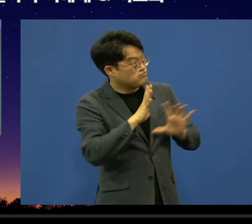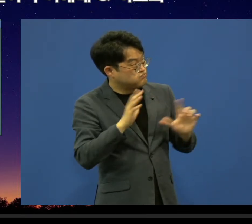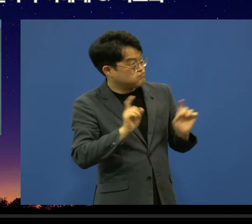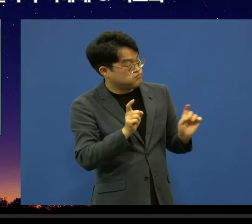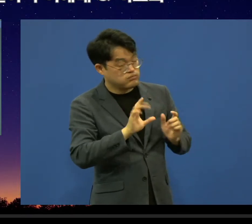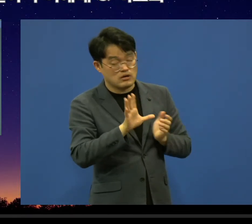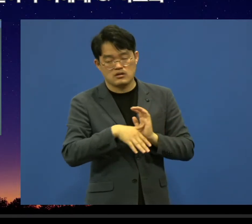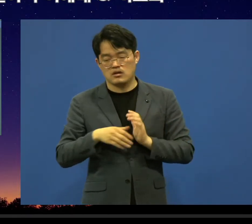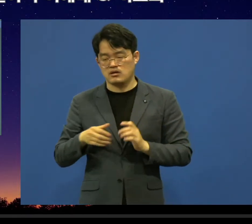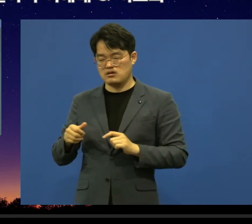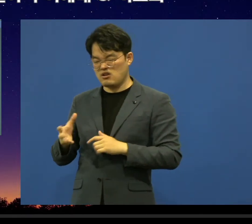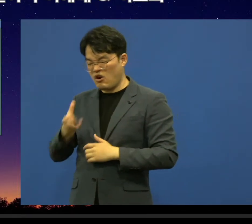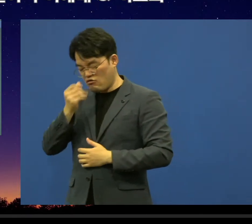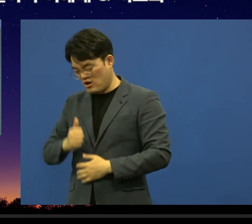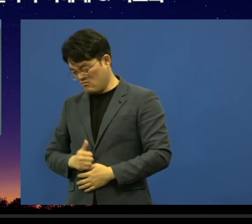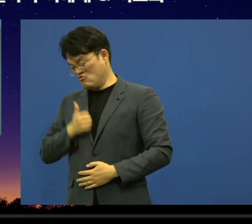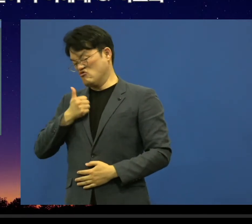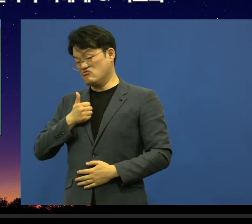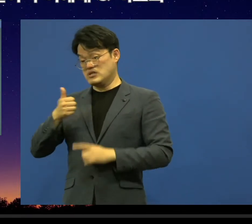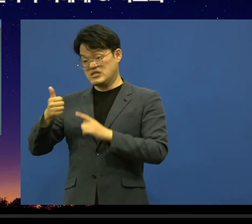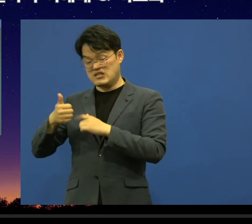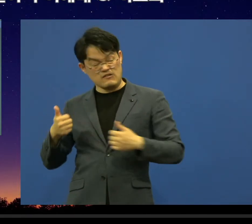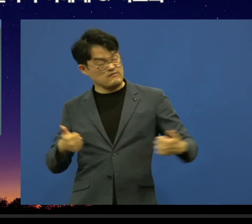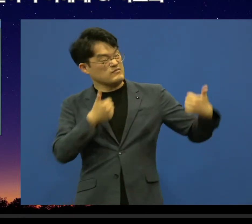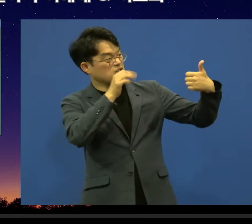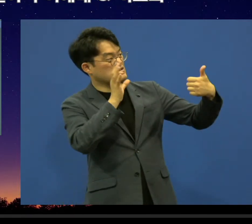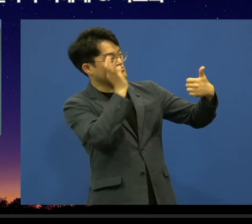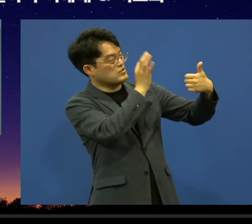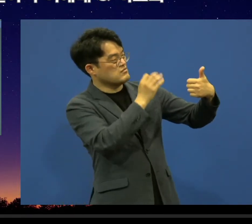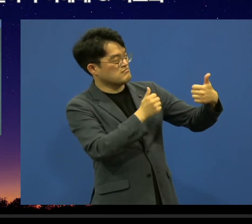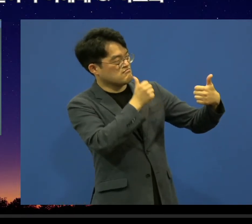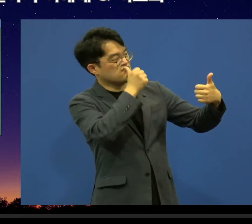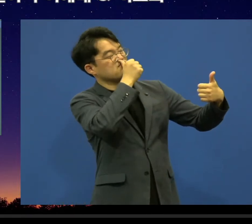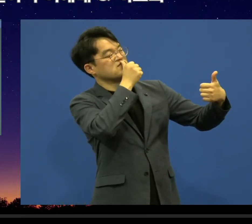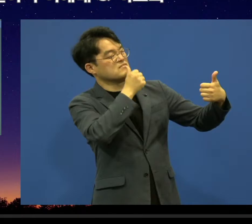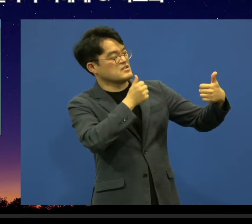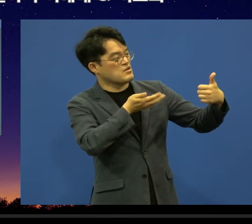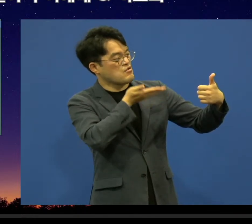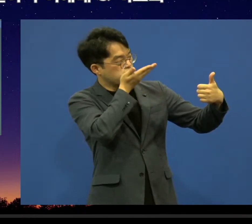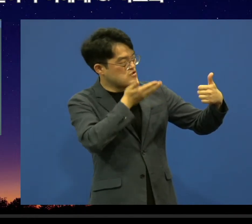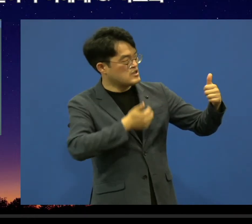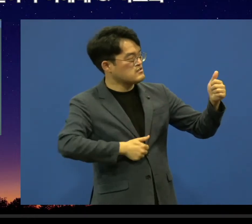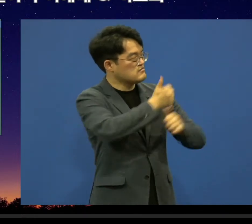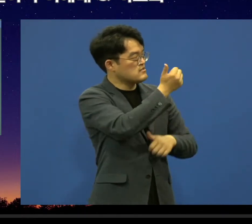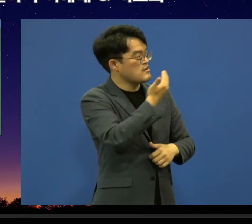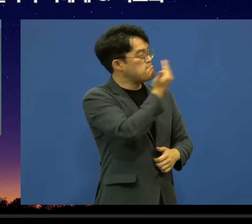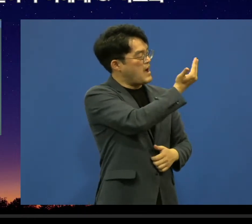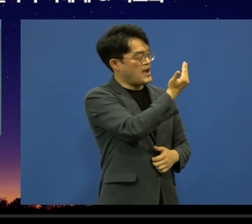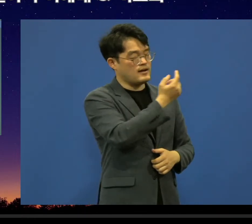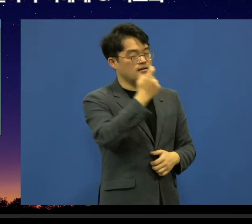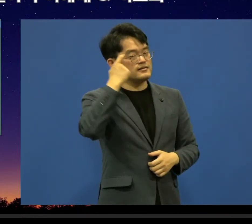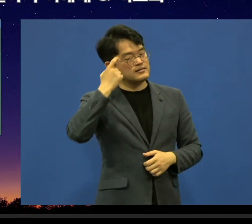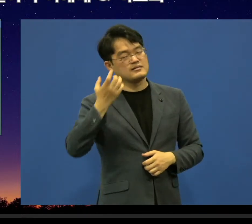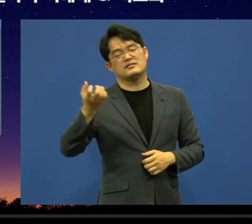것입니다. 우리 모두도 이런 담대함, 이런 거룩한 분노를 안고 세상 속에서